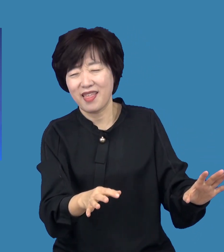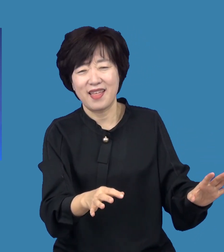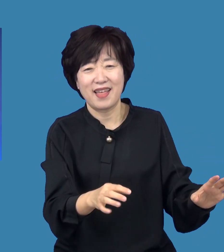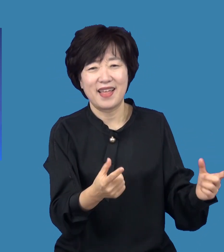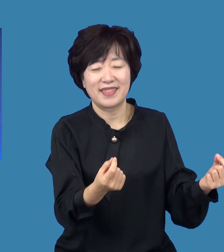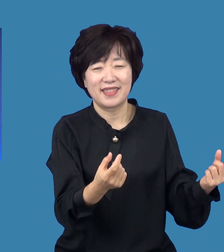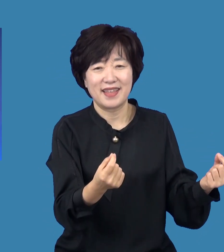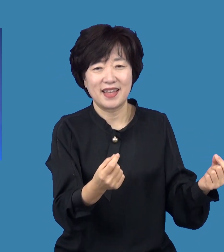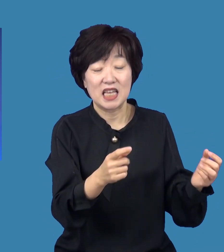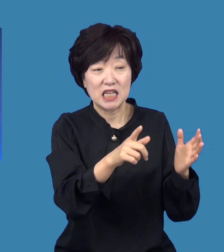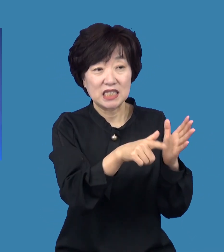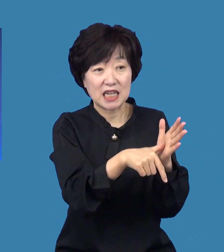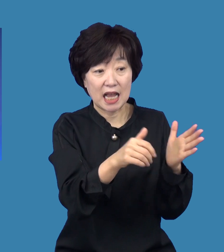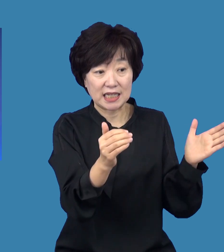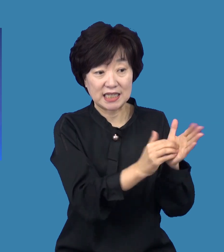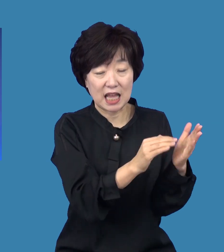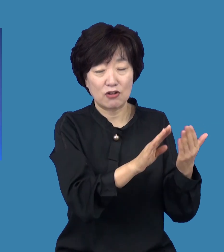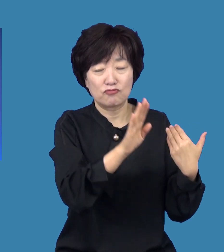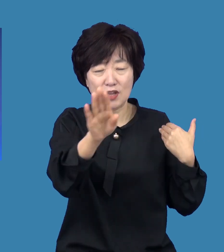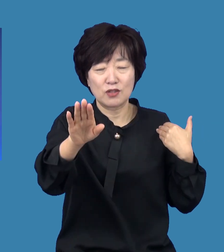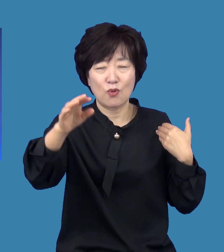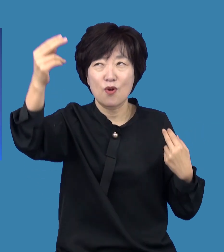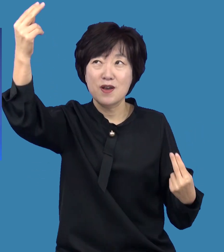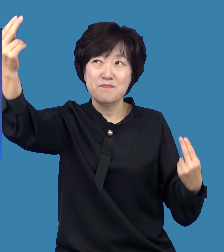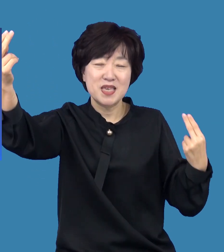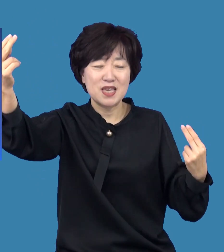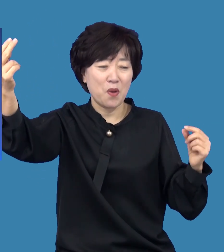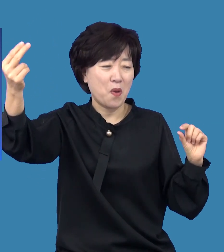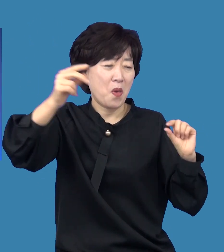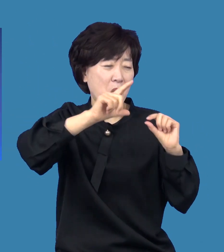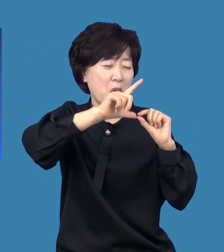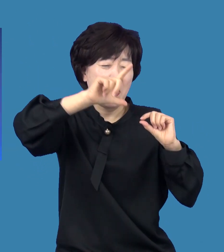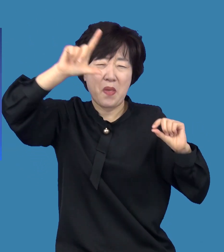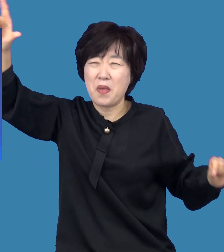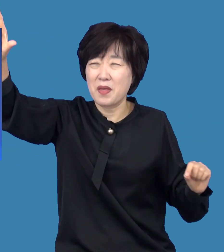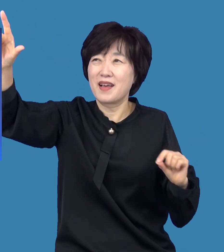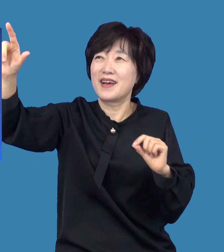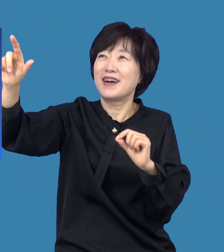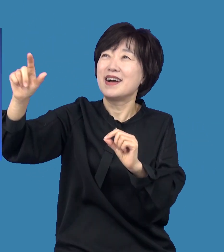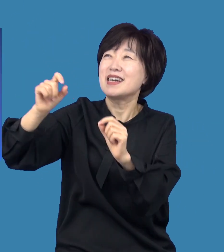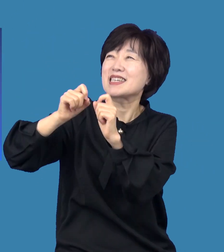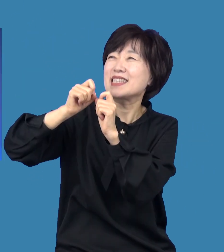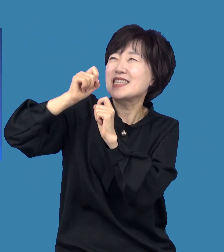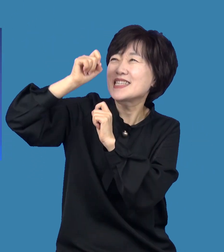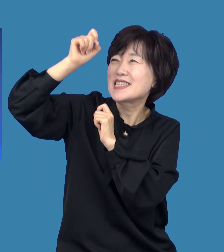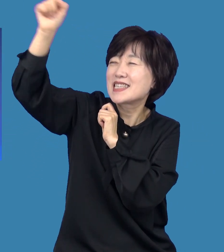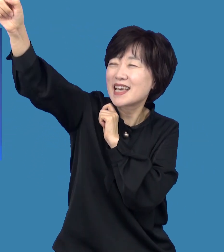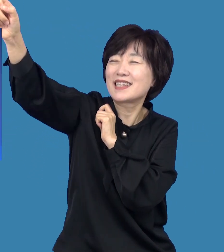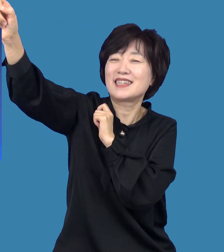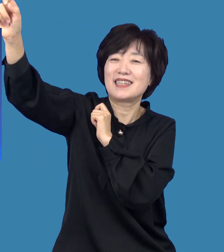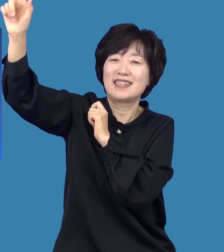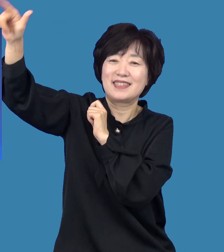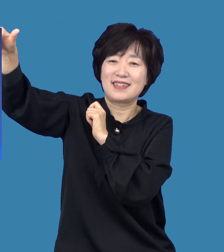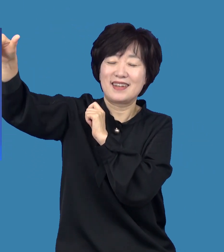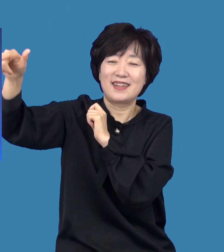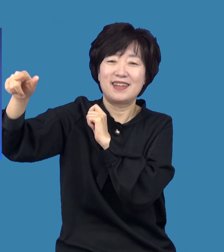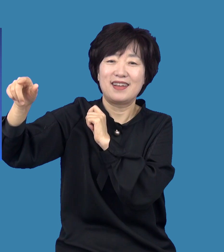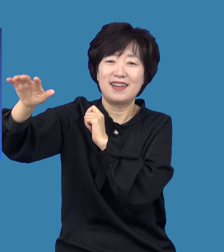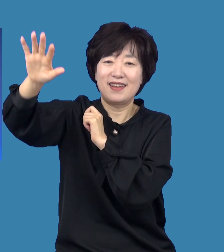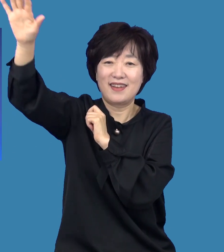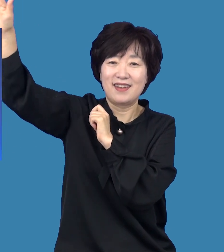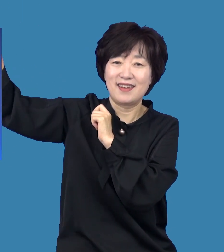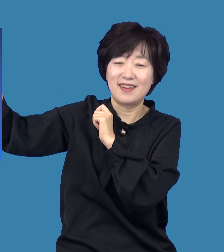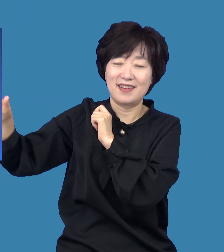끝나고 난 다음에도 우리는 비교할 수 없이 긴 시간을 보내게 될 텐데 그때는 하나도 우리한테 소용없는 것들이야. 그럼